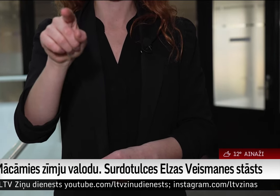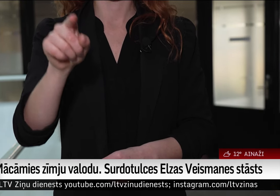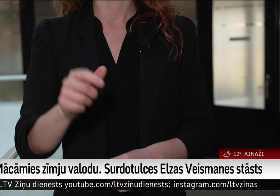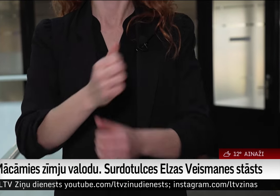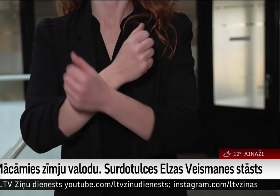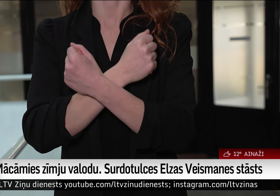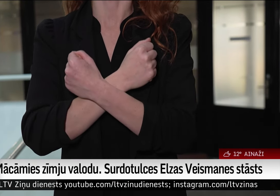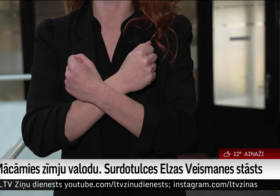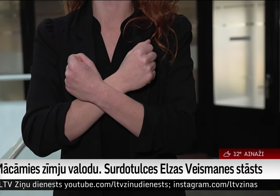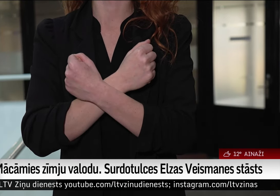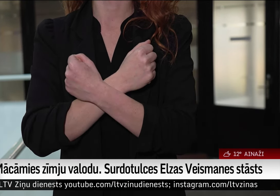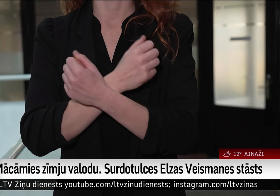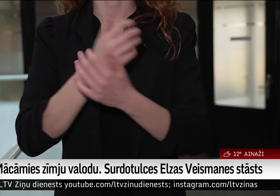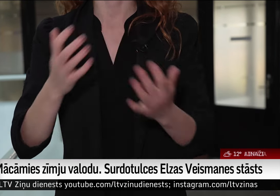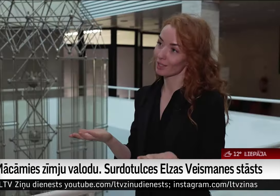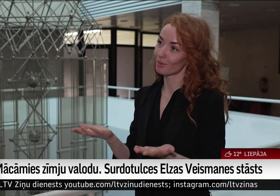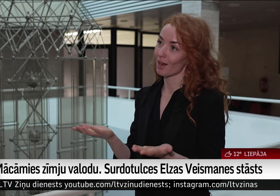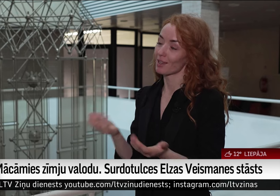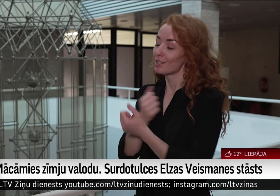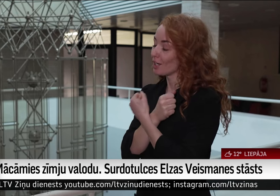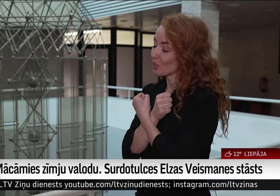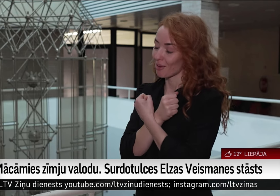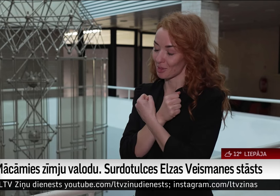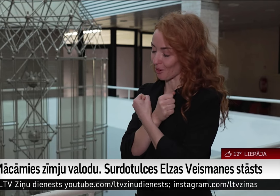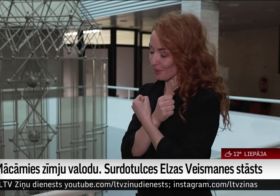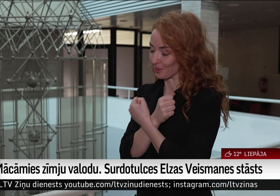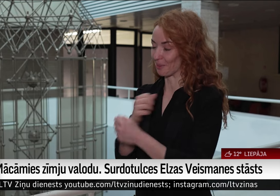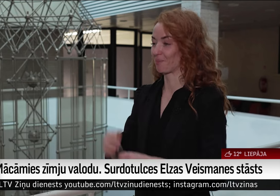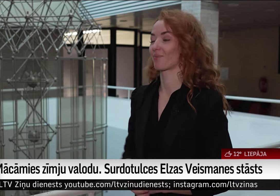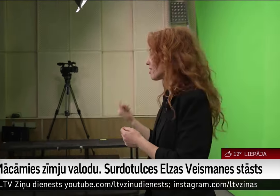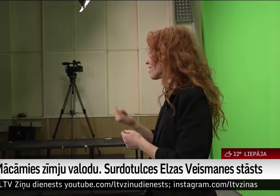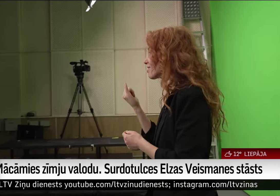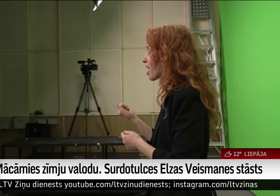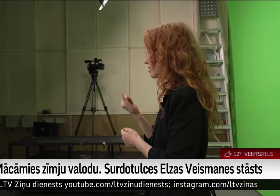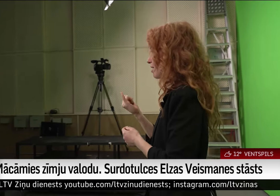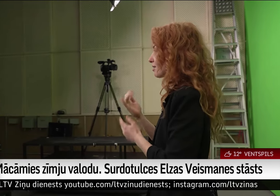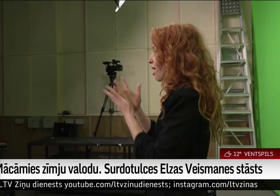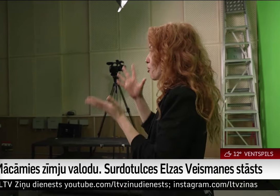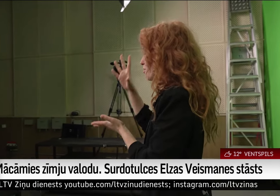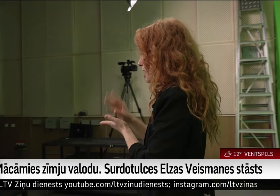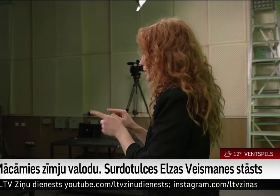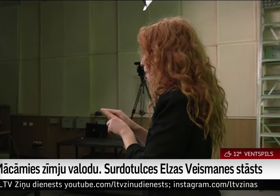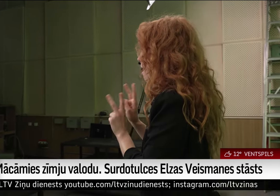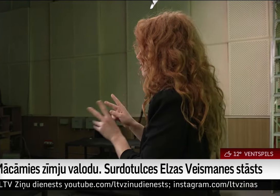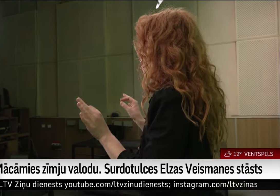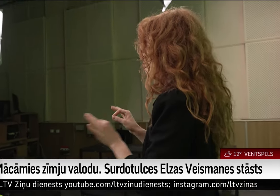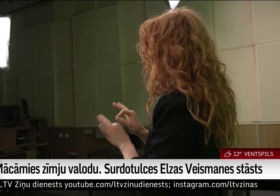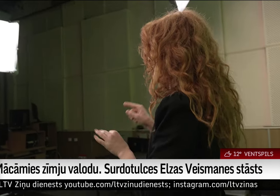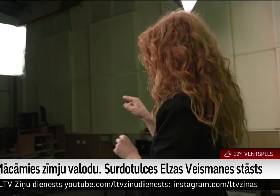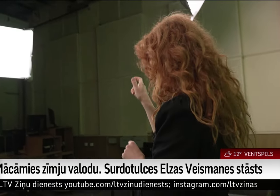personu un mīlu. Nu, teiksim tā, cieši apskaujot. Uldis Birziņš, Kārlis Kempels, Latvijas televīzija.